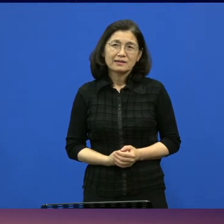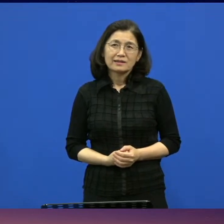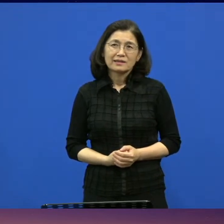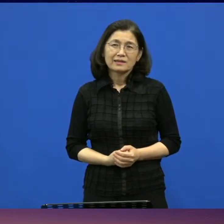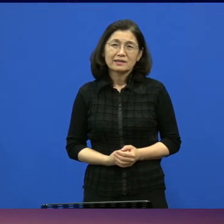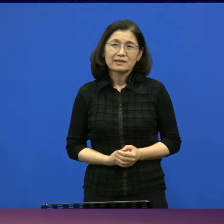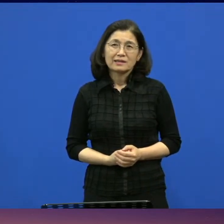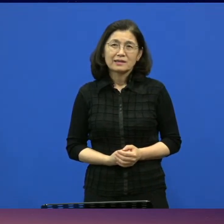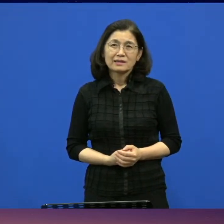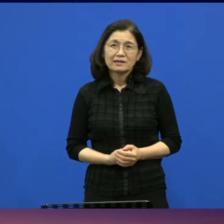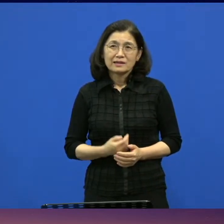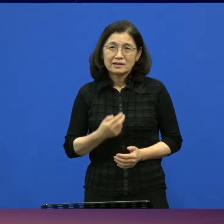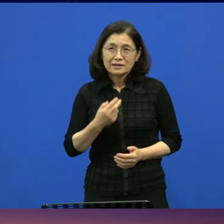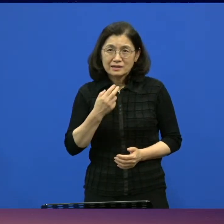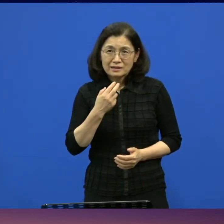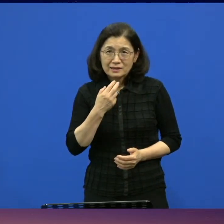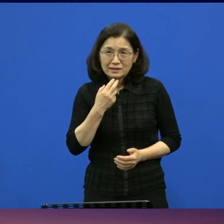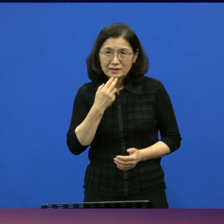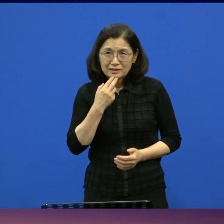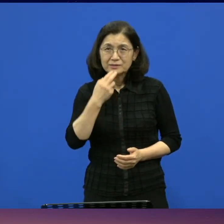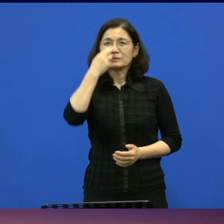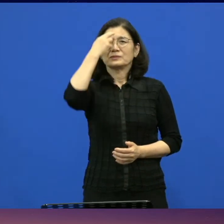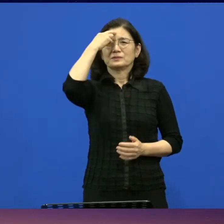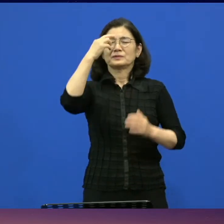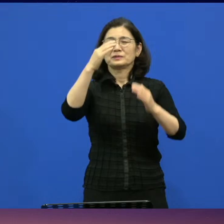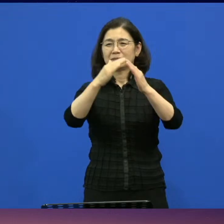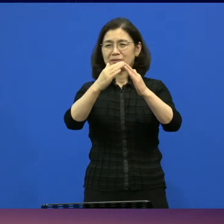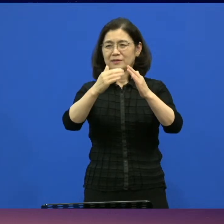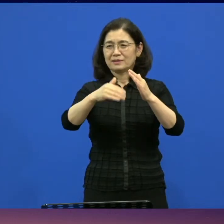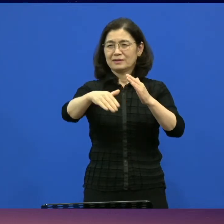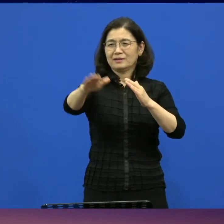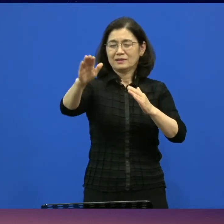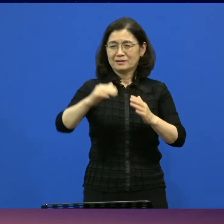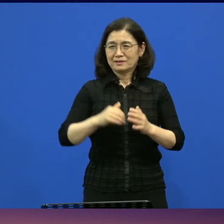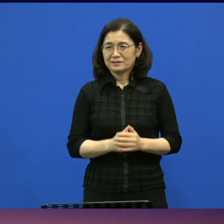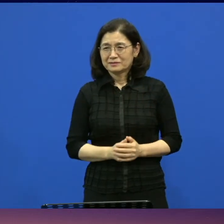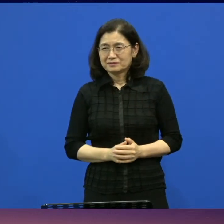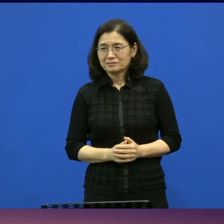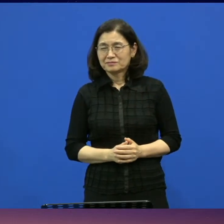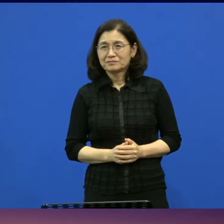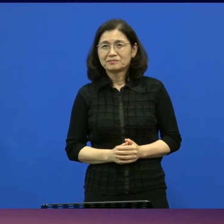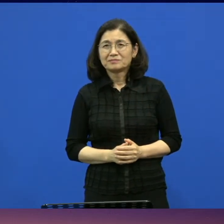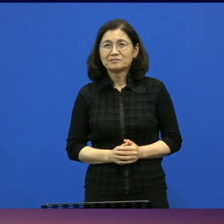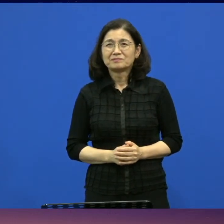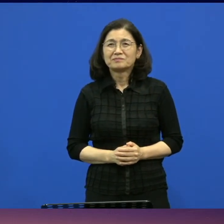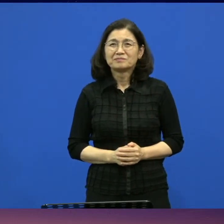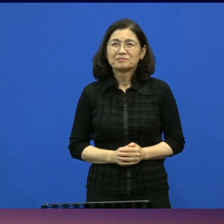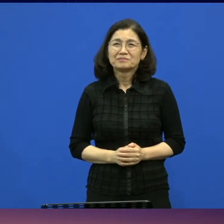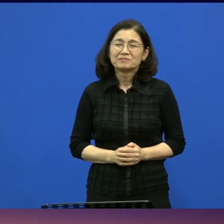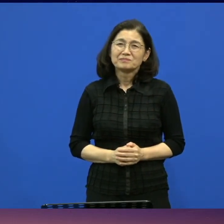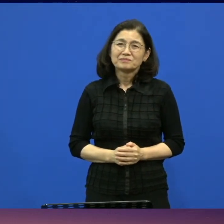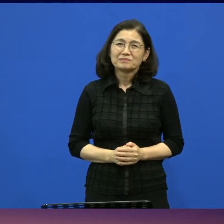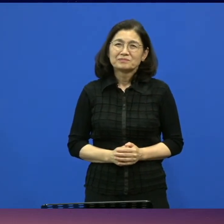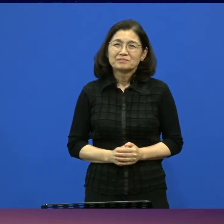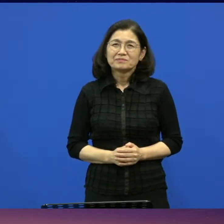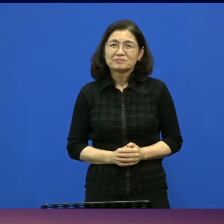그 집에 또 뭐가 많으면요, 불안해서 못 나와요, 밤에는 특별히.